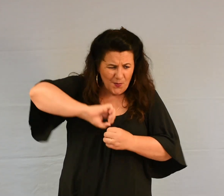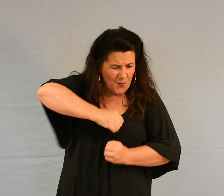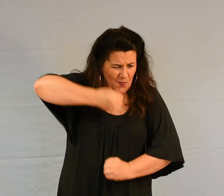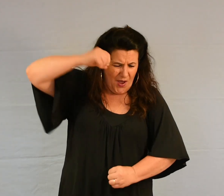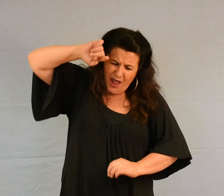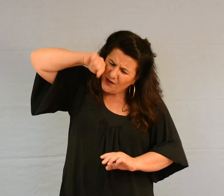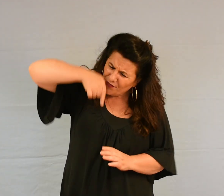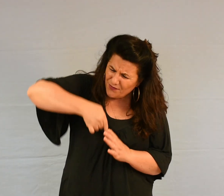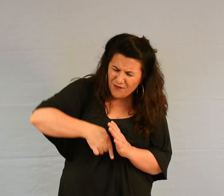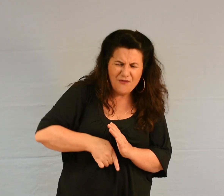du cœur.